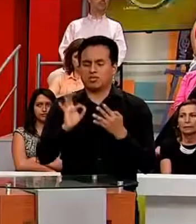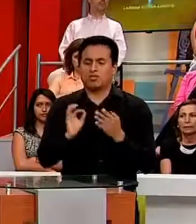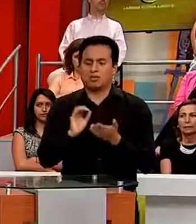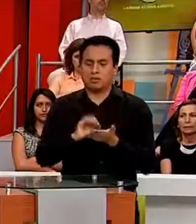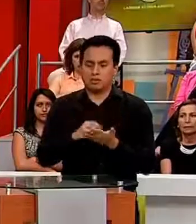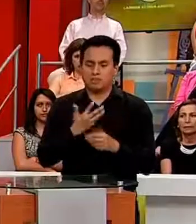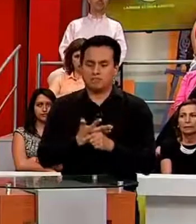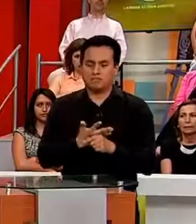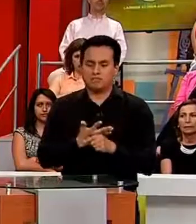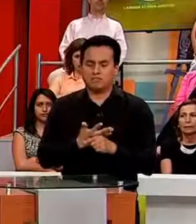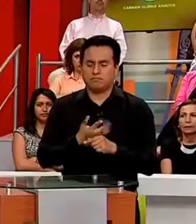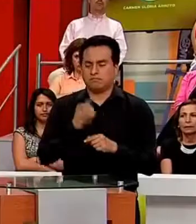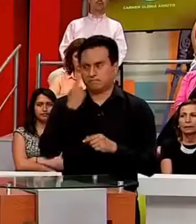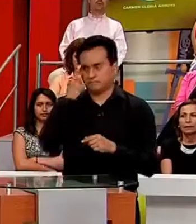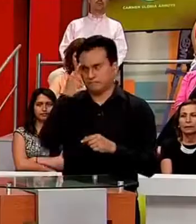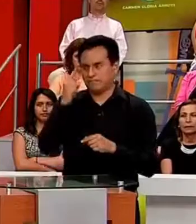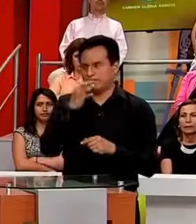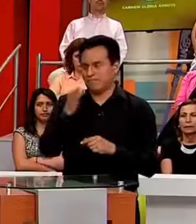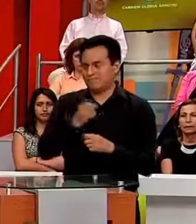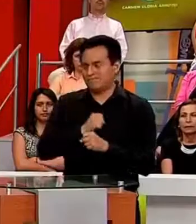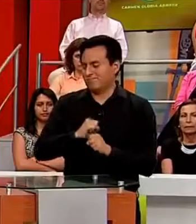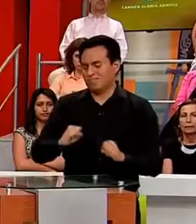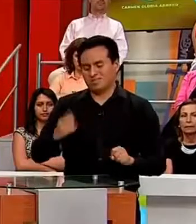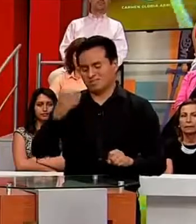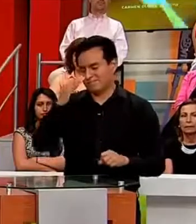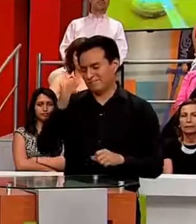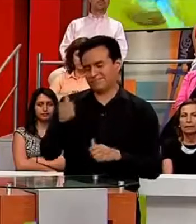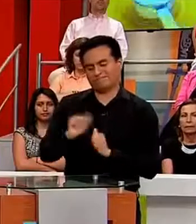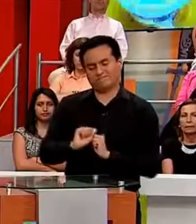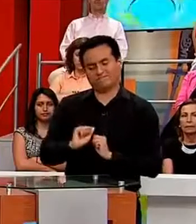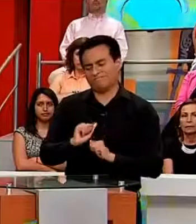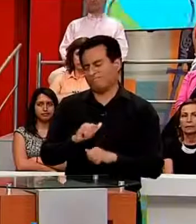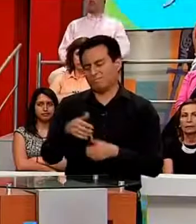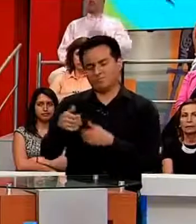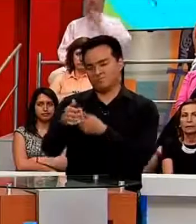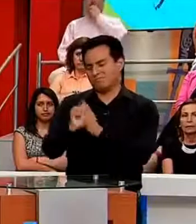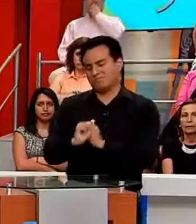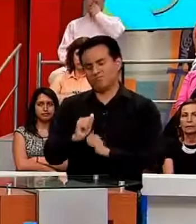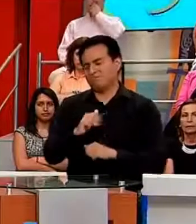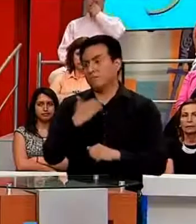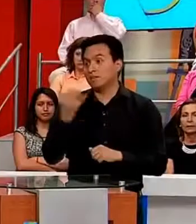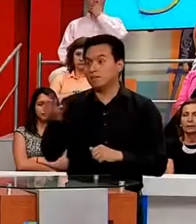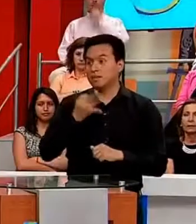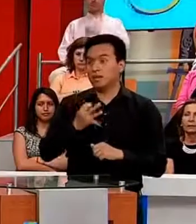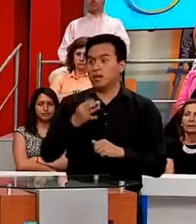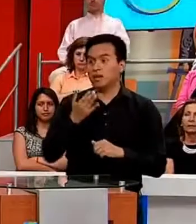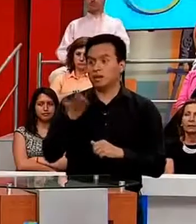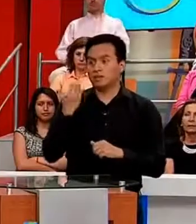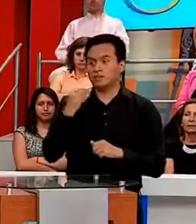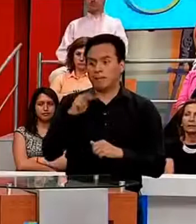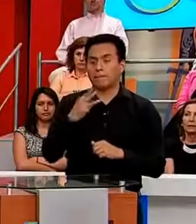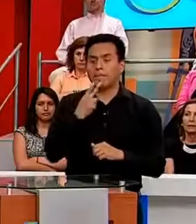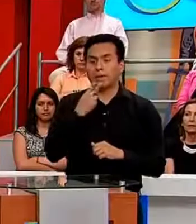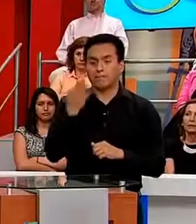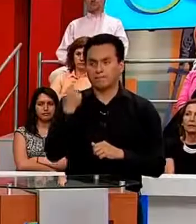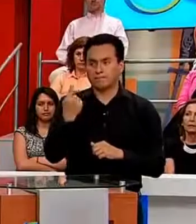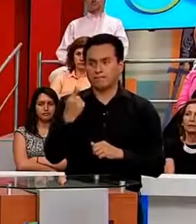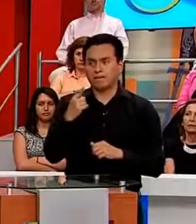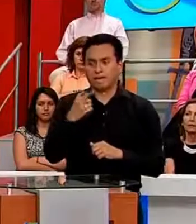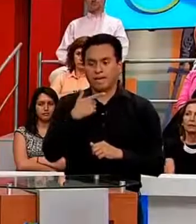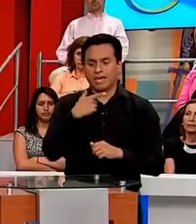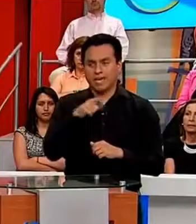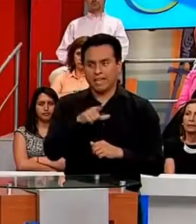no puedo. Me supera. Me supera. Pero cuando estaba viva la mamá, a él le gustaba verla